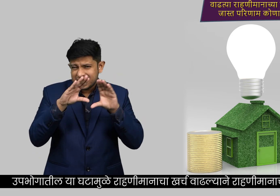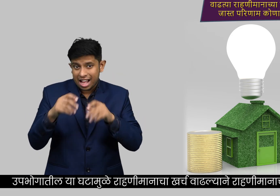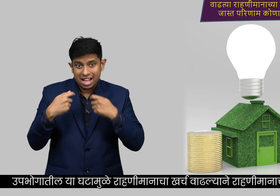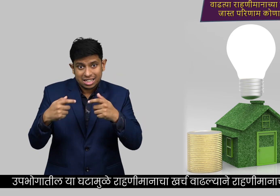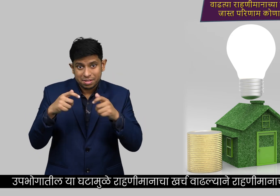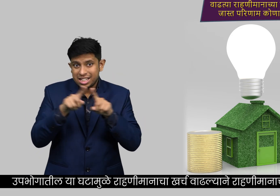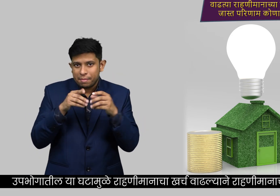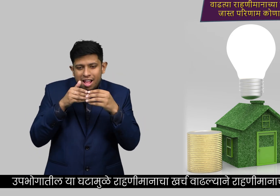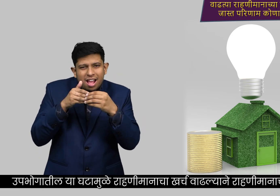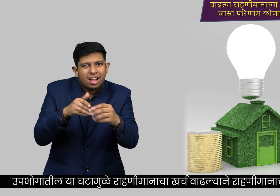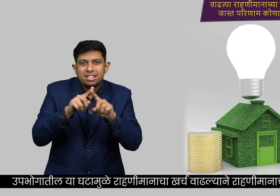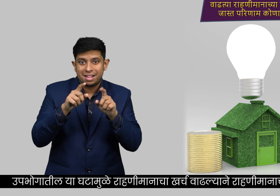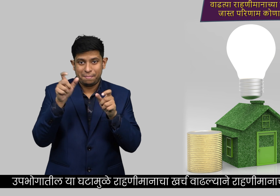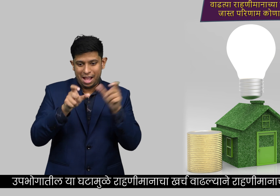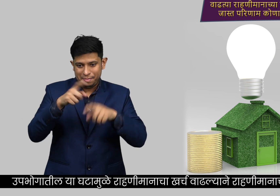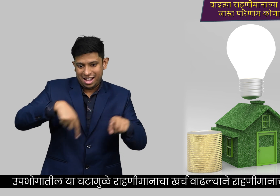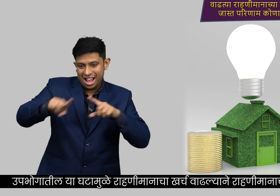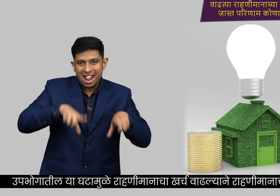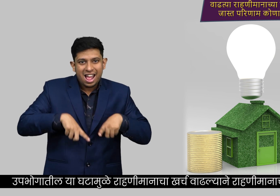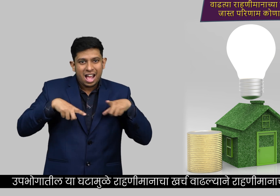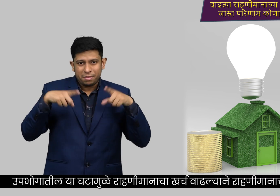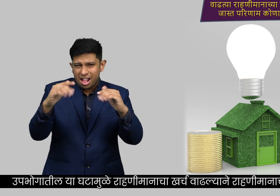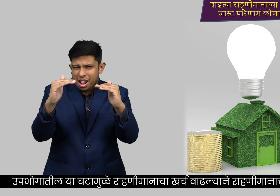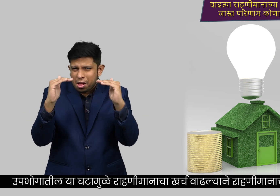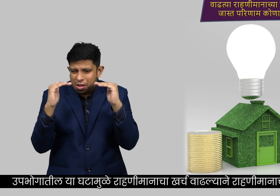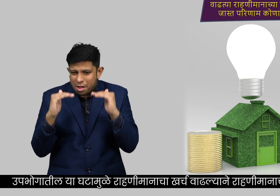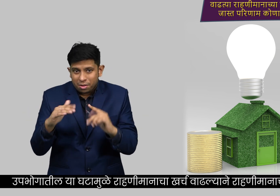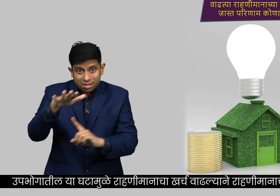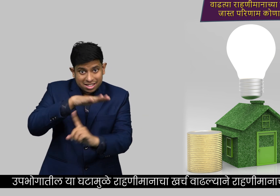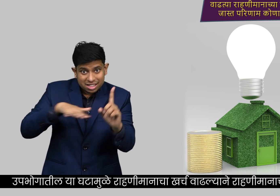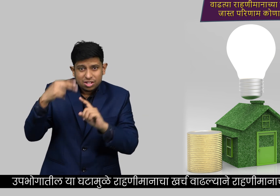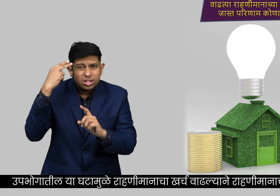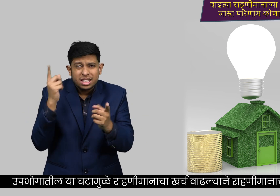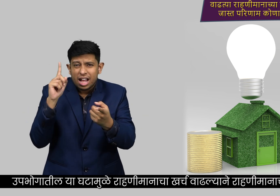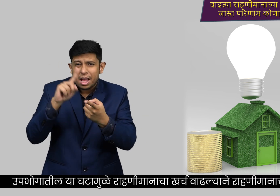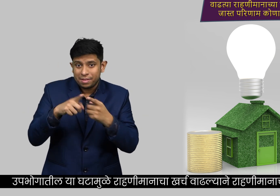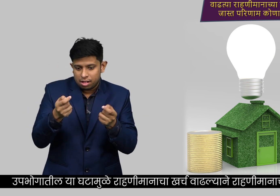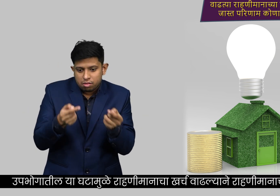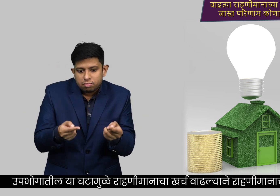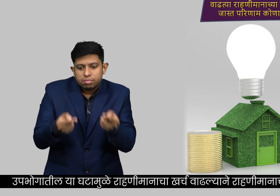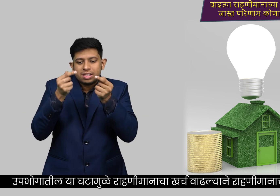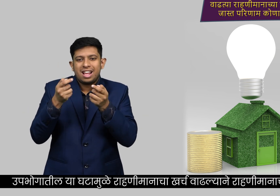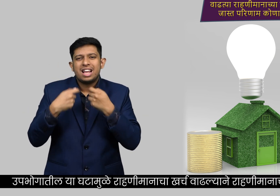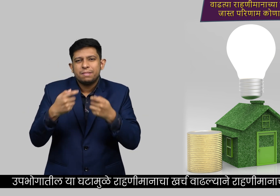उपभोगातील या घटांमुळे राहणीमानाचा खर्च वाढल्याने राहणीमानाचा दर्जा खालावतो.